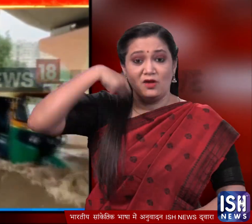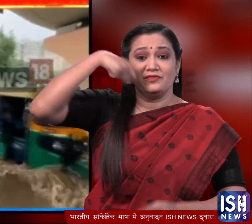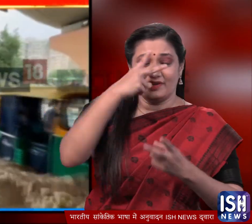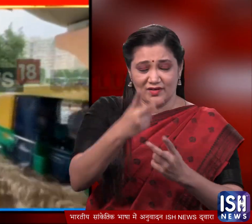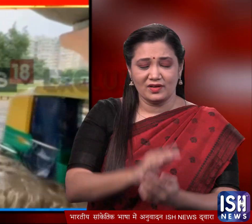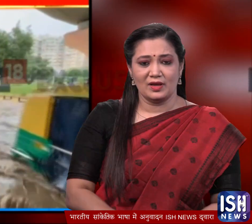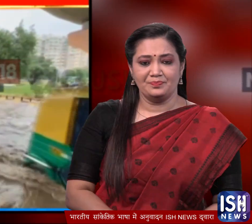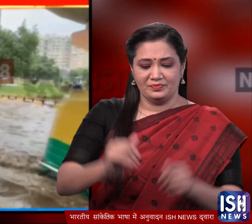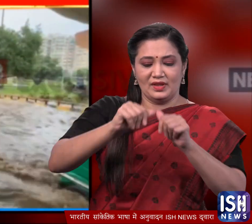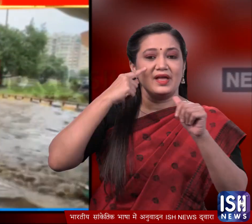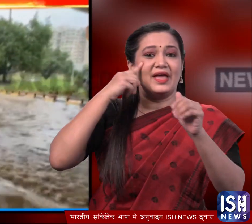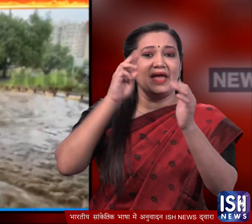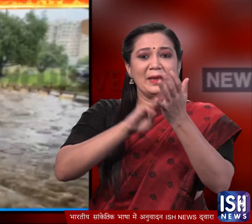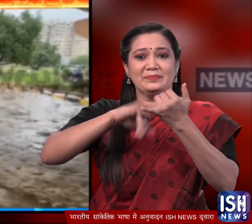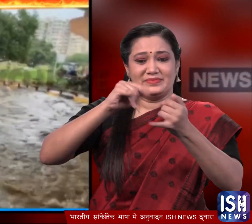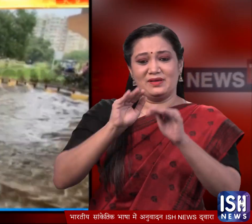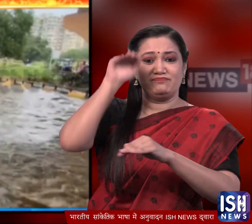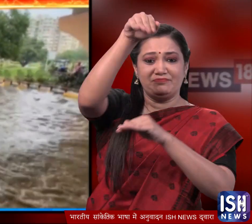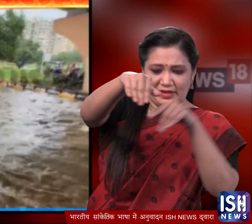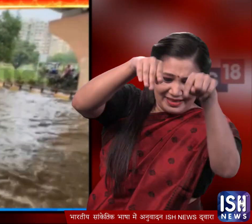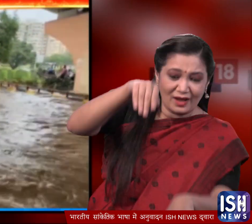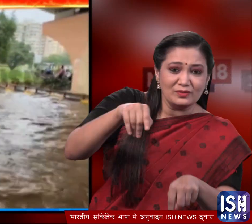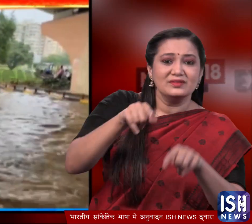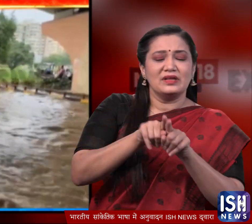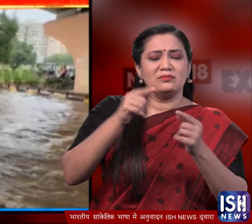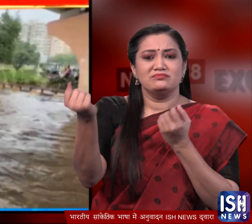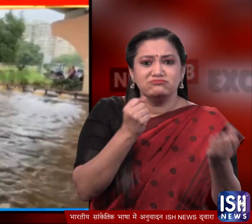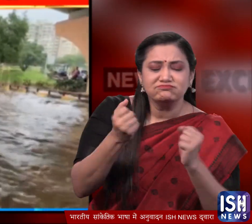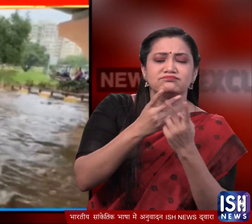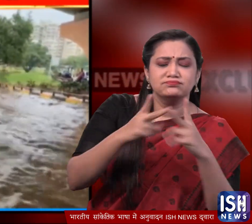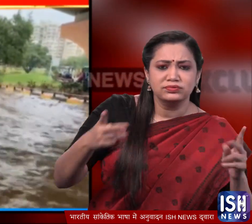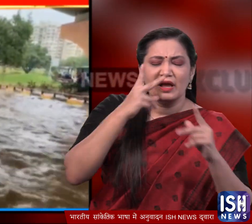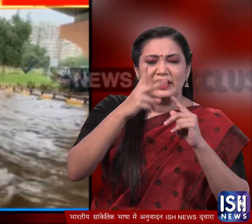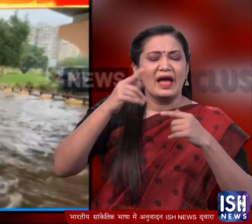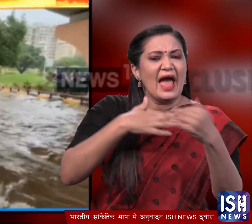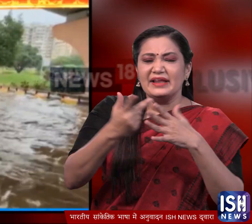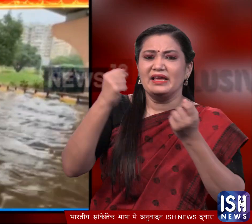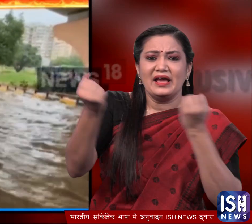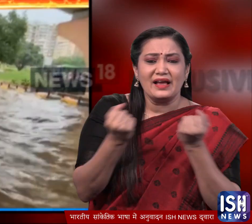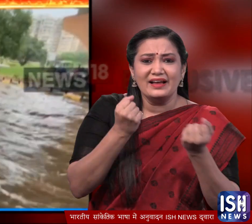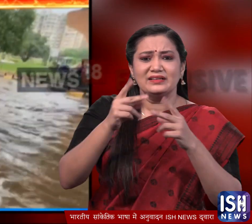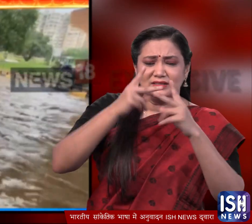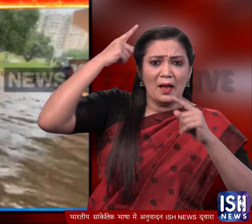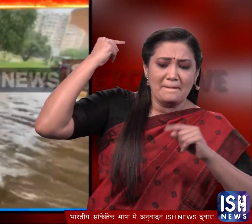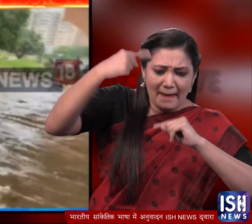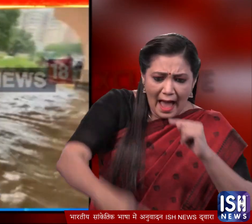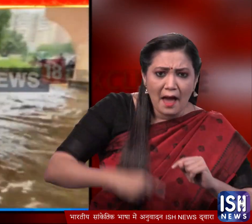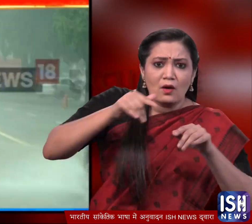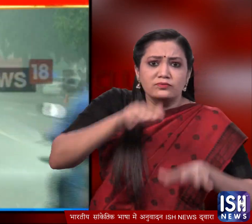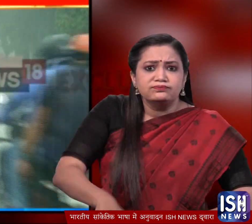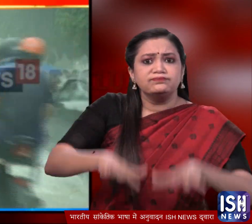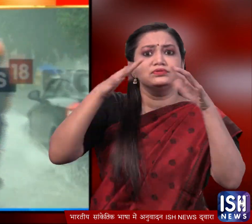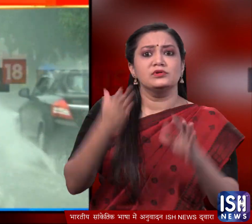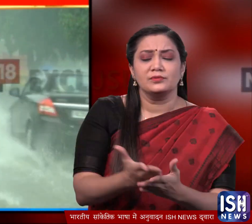रही हूँ एम्स फ्लाईओवर के नीचे की। आप देख रहे हैं किस तरीके से गाड़ियां जो है, आपको किसी गाड़ी के टायर नजर ही नहीं